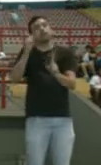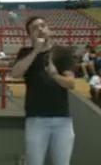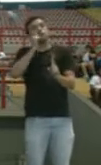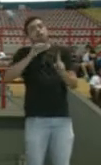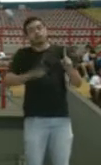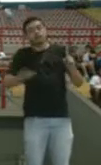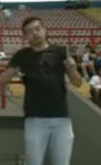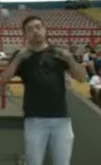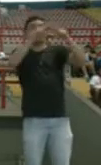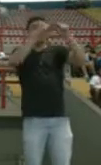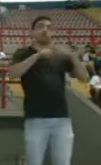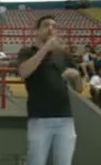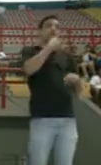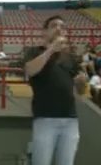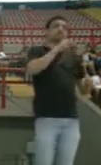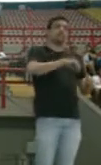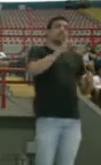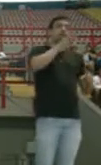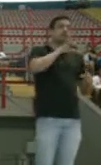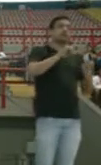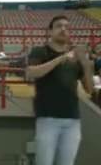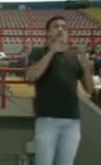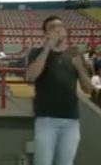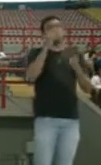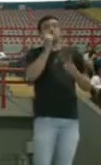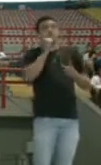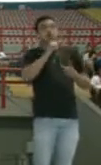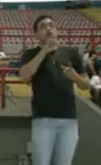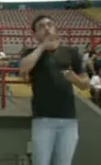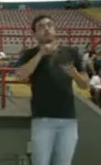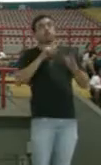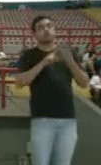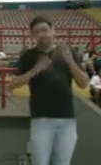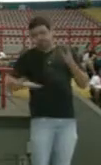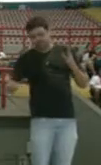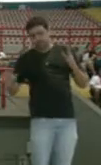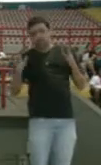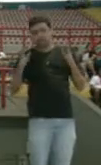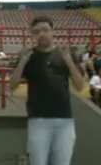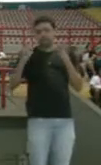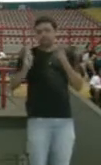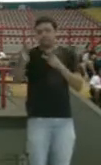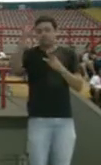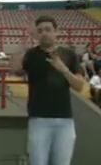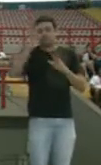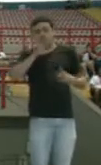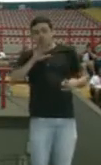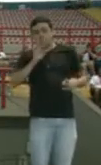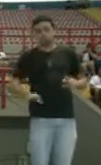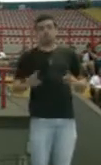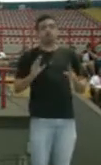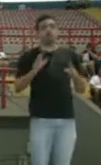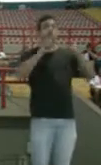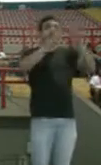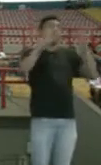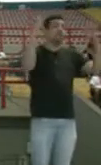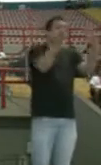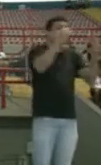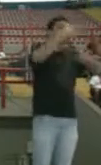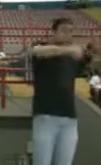recebia. Então o homem ganhava mal, a mulher ganhava meio mal, e a criança ganhava meio bastante, forever mal. A família